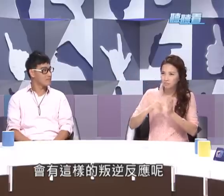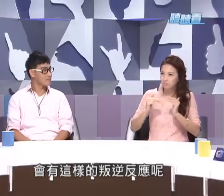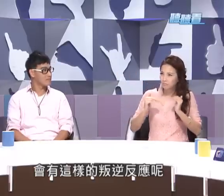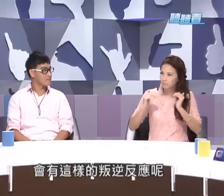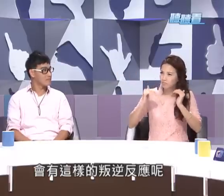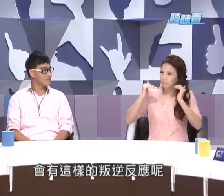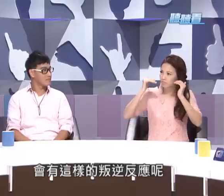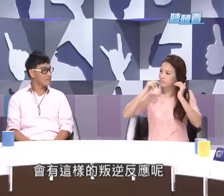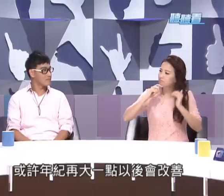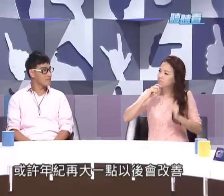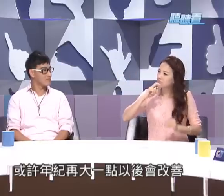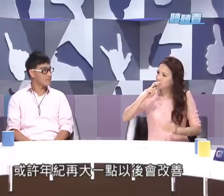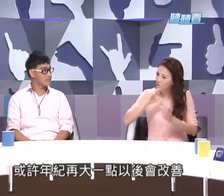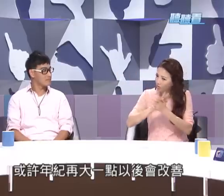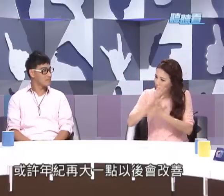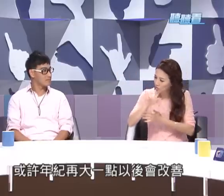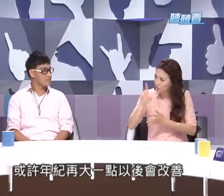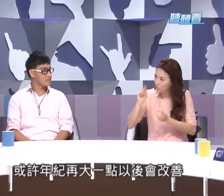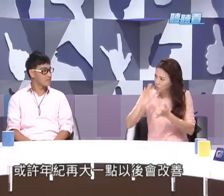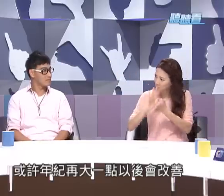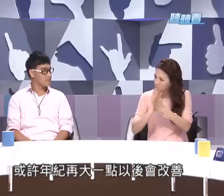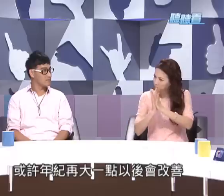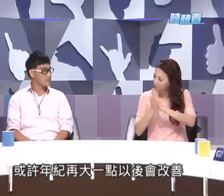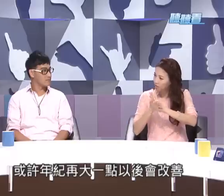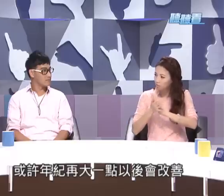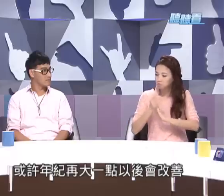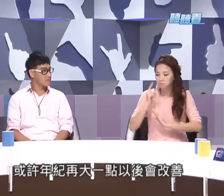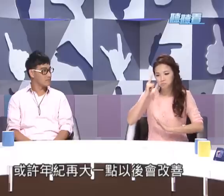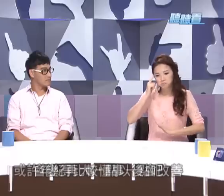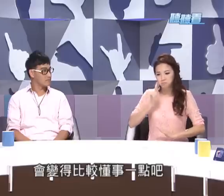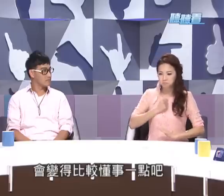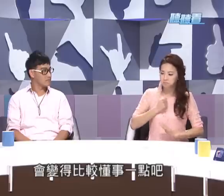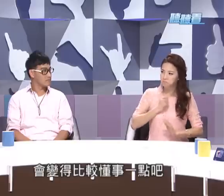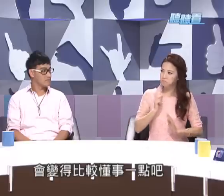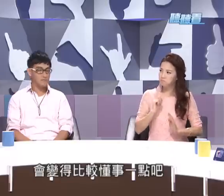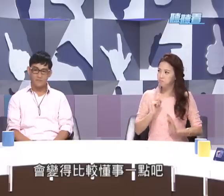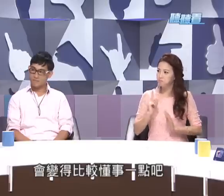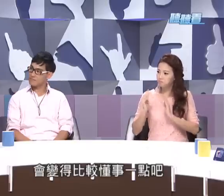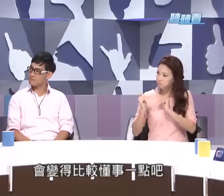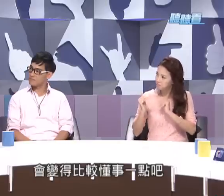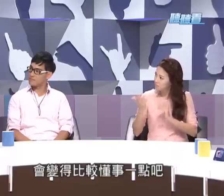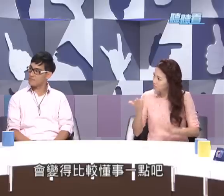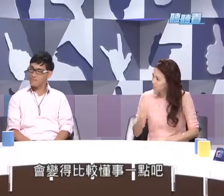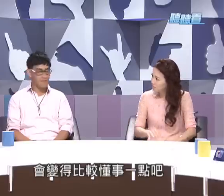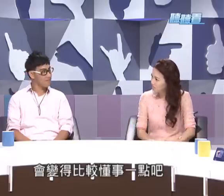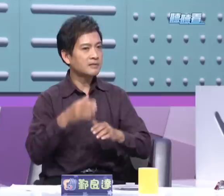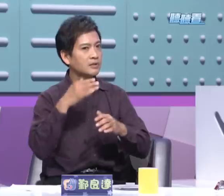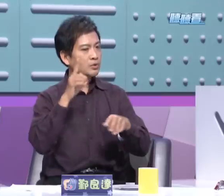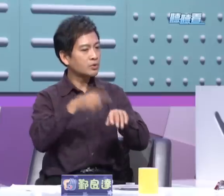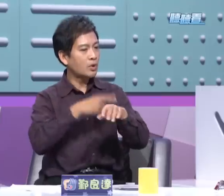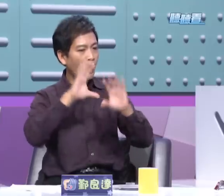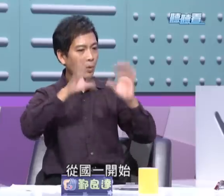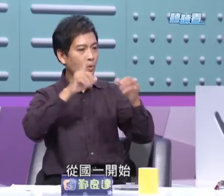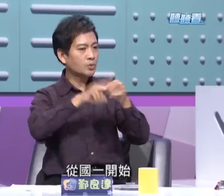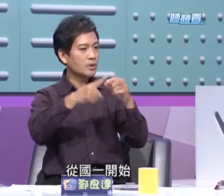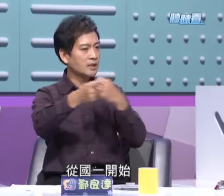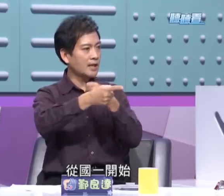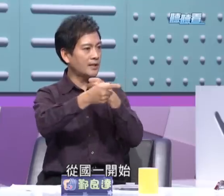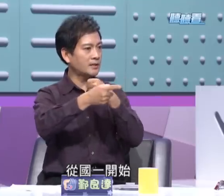反应呢？或许年纪再大一点以后会改善，会变得比较懂事一点吧。 从国一开始